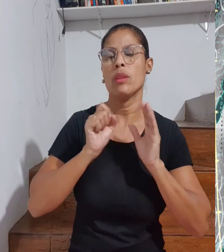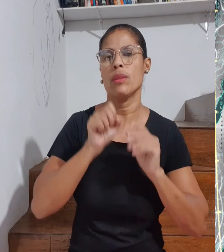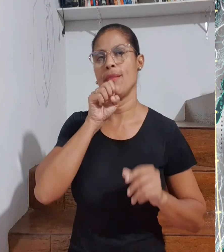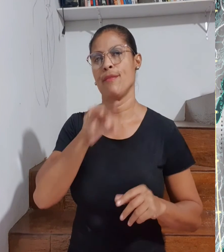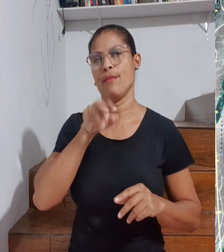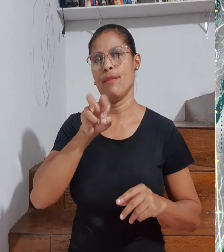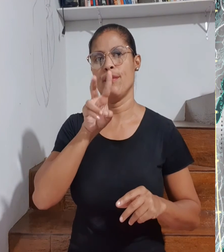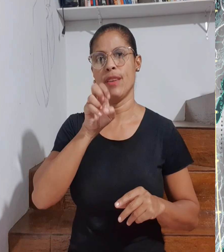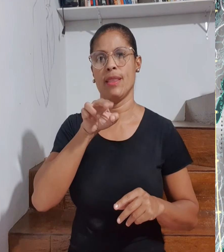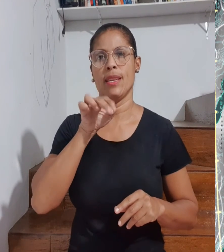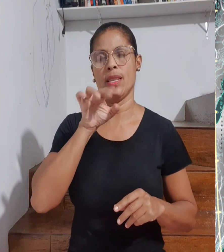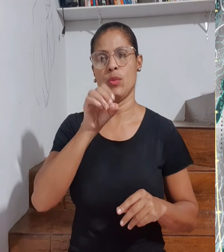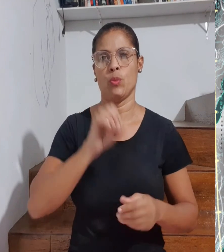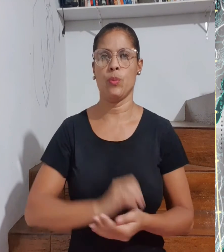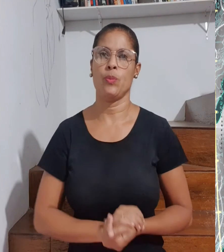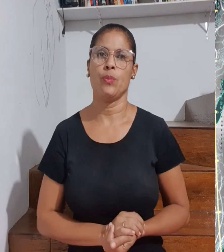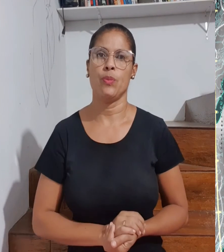significa veneno.